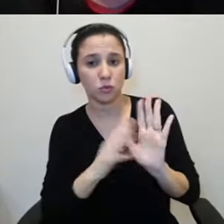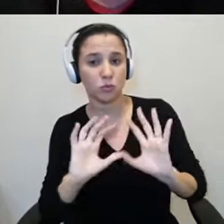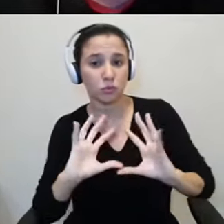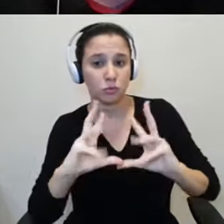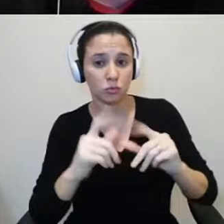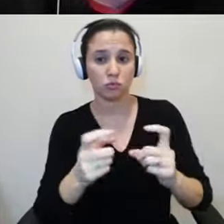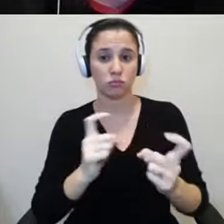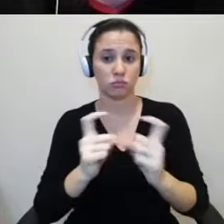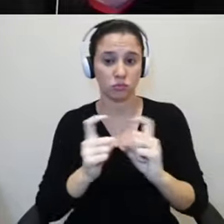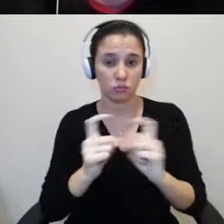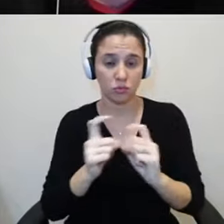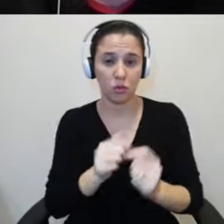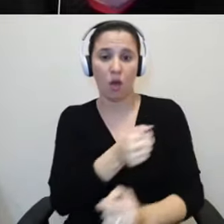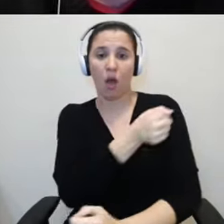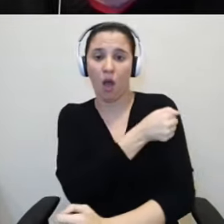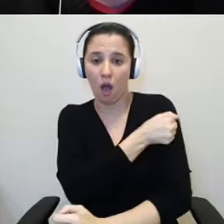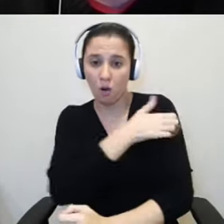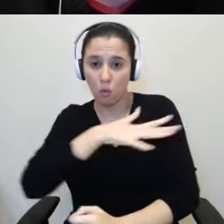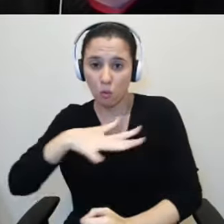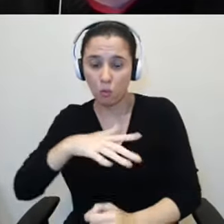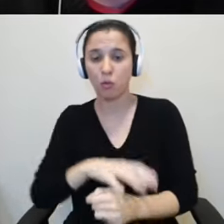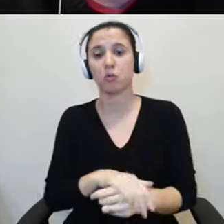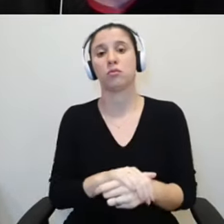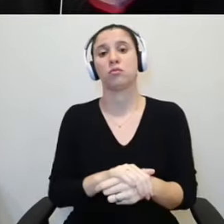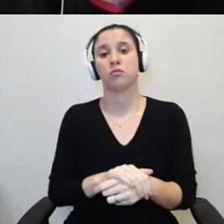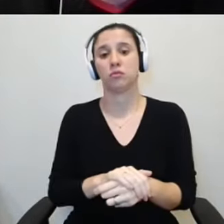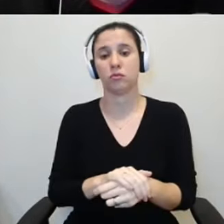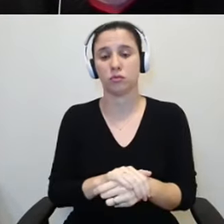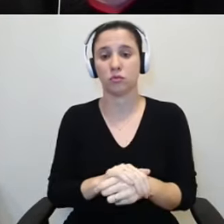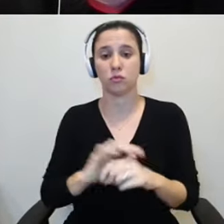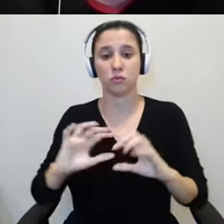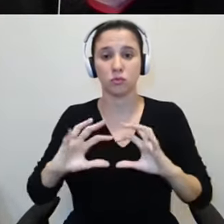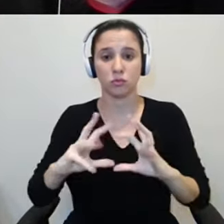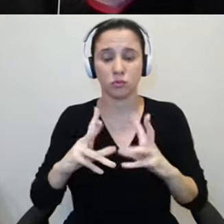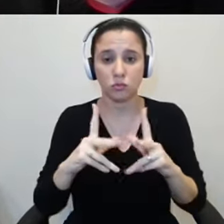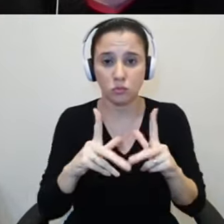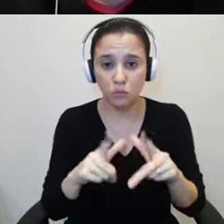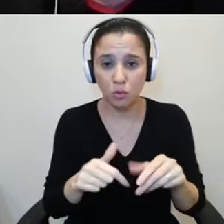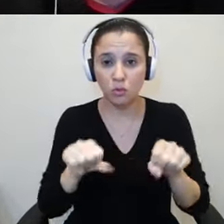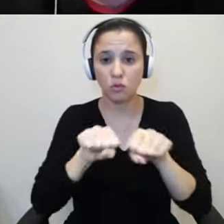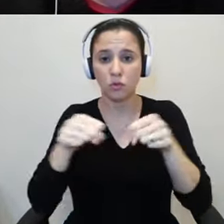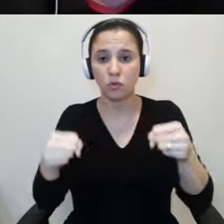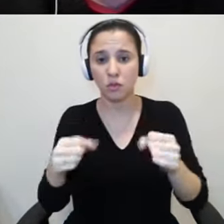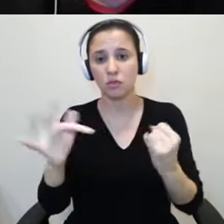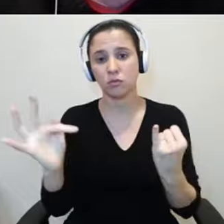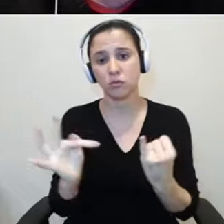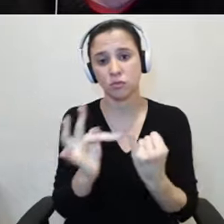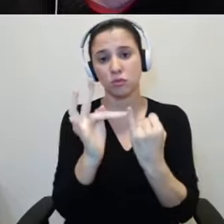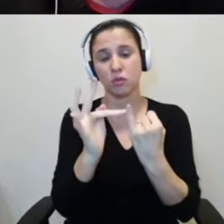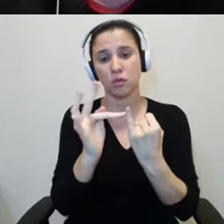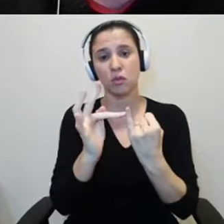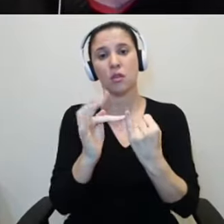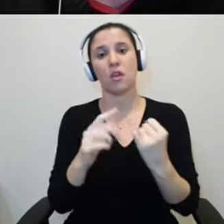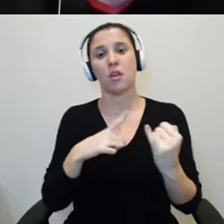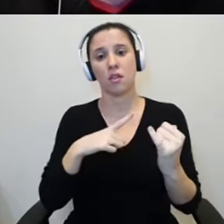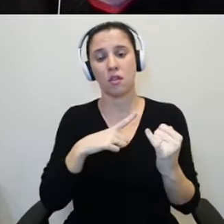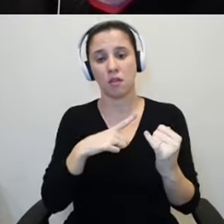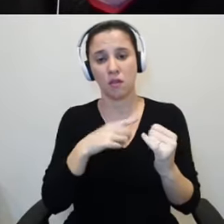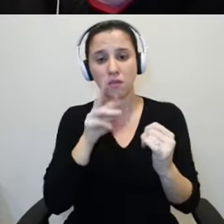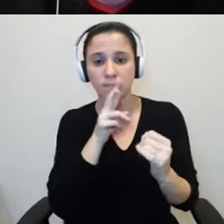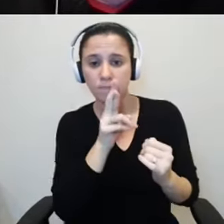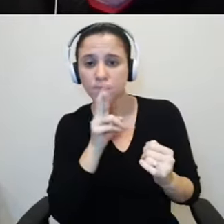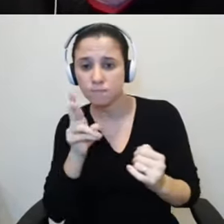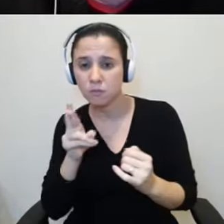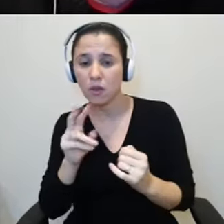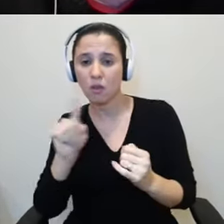também participaram por meio de enquetes e tudo mais. E com isso a gente conseguiu dar esse retorno aí no dia 21 de maio. No